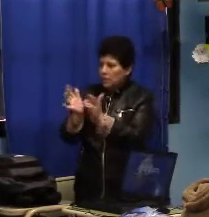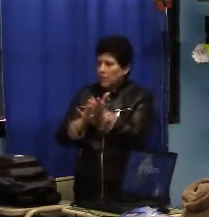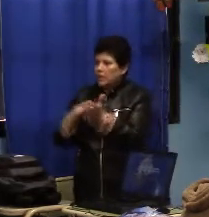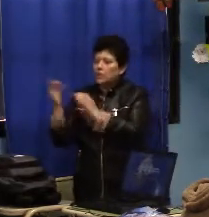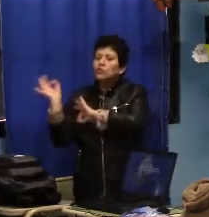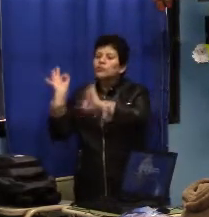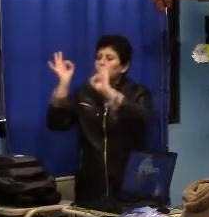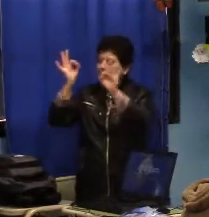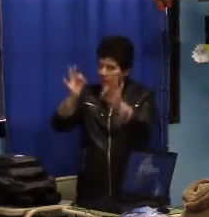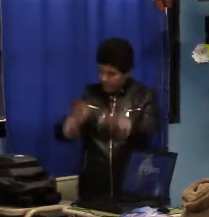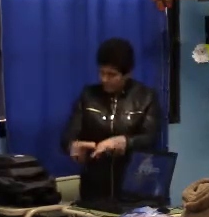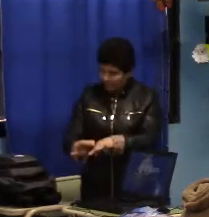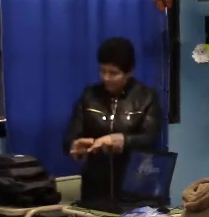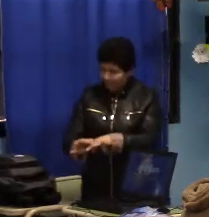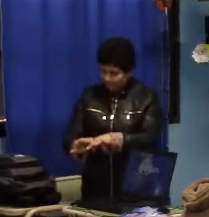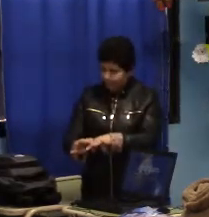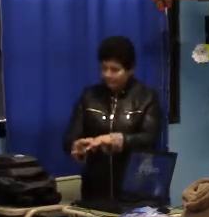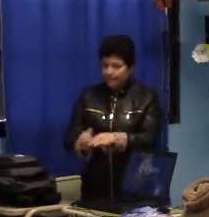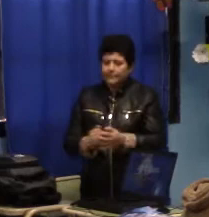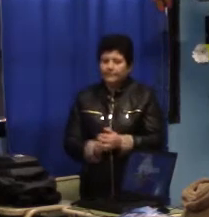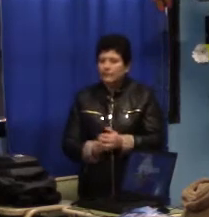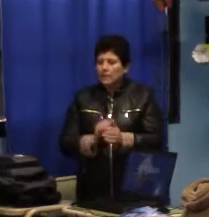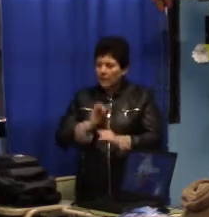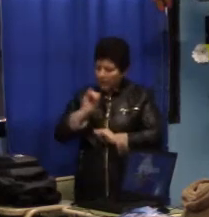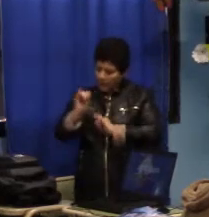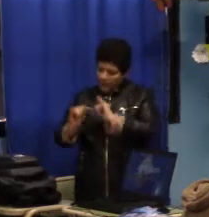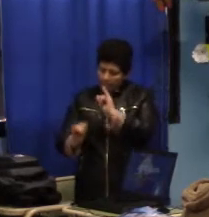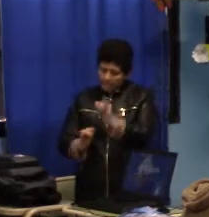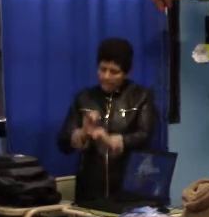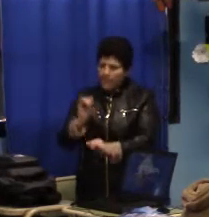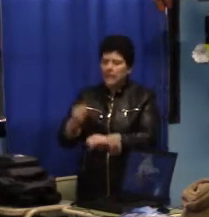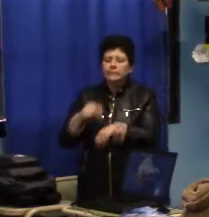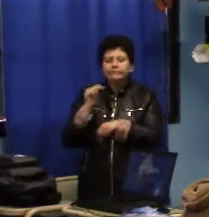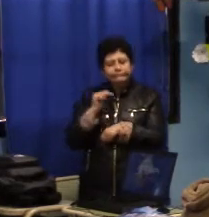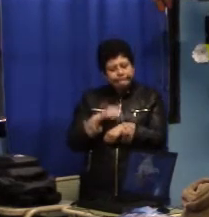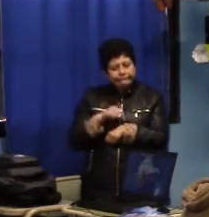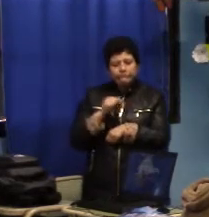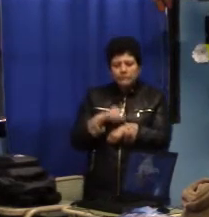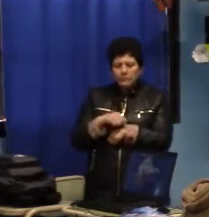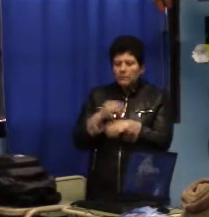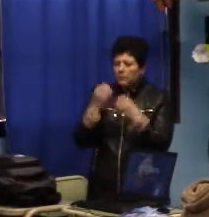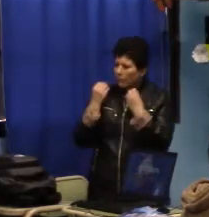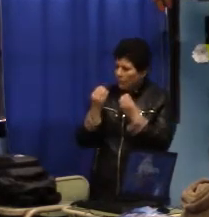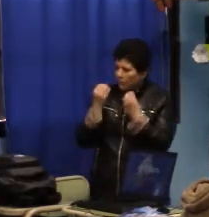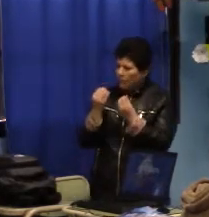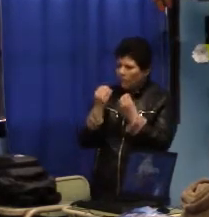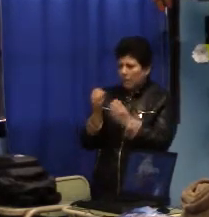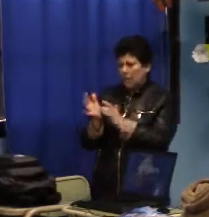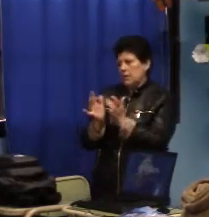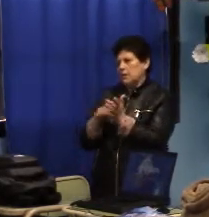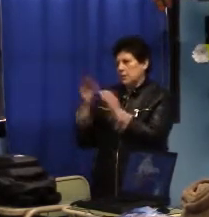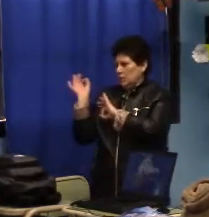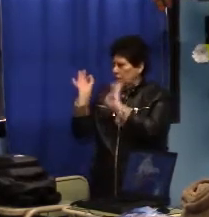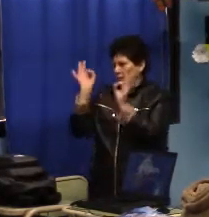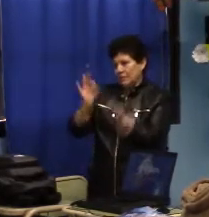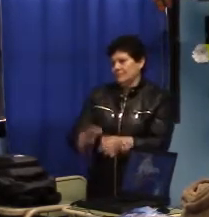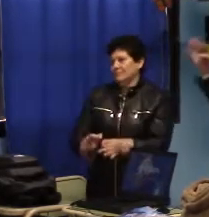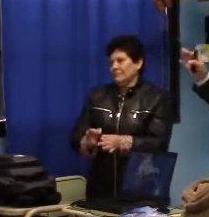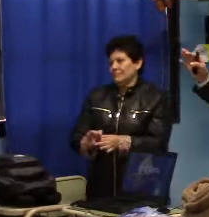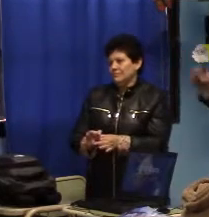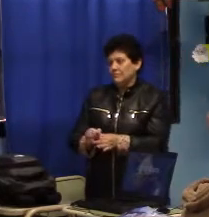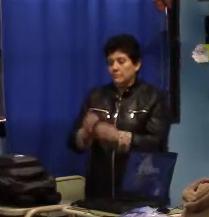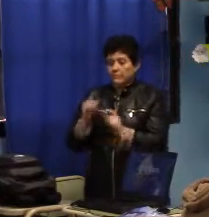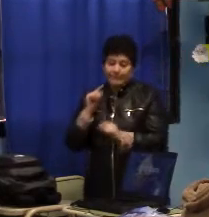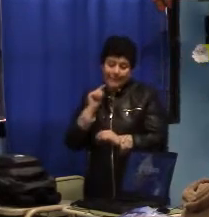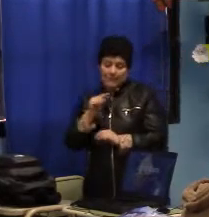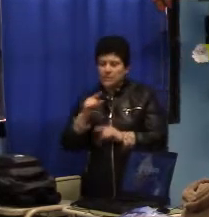decirle al que había pasado el chasco, explicarle lo de la fecha, lo del acontecimiento. Esa era su